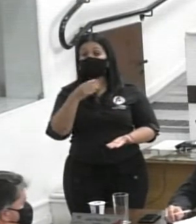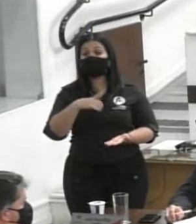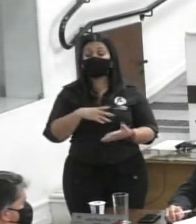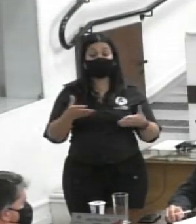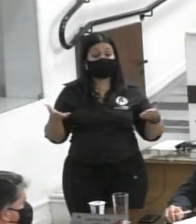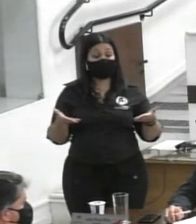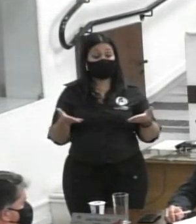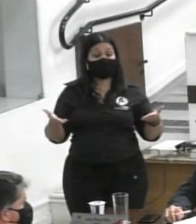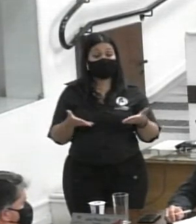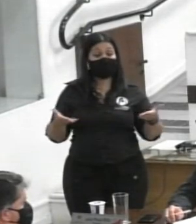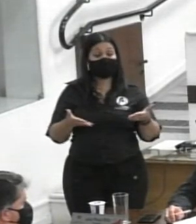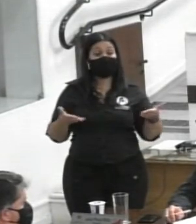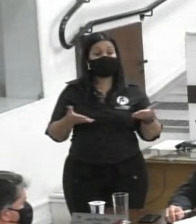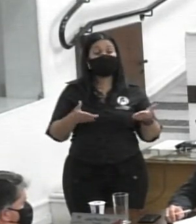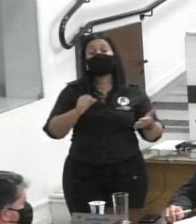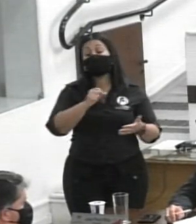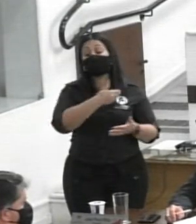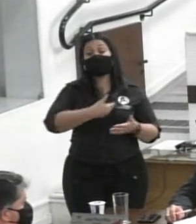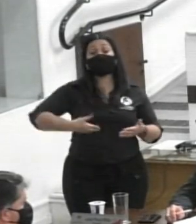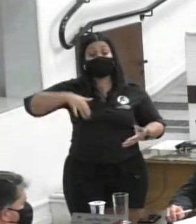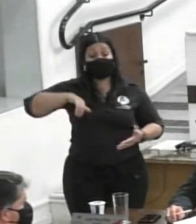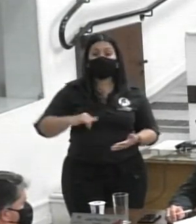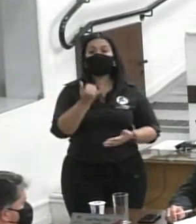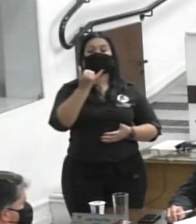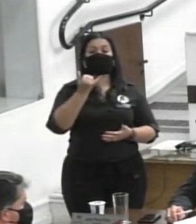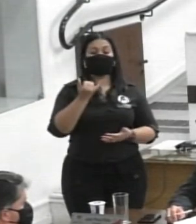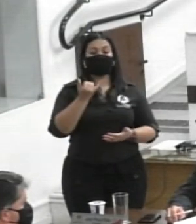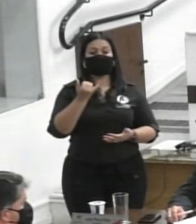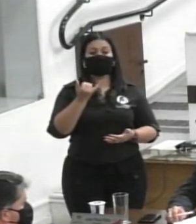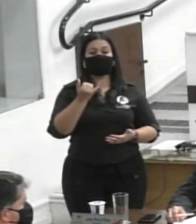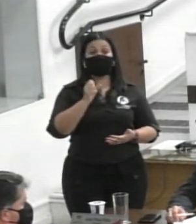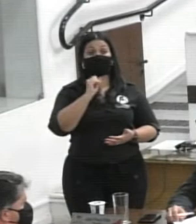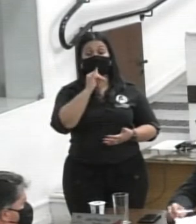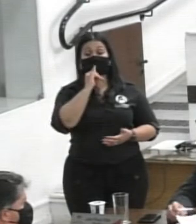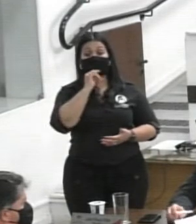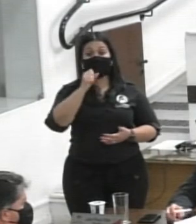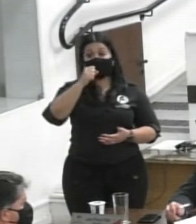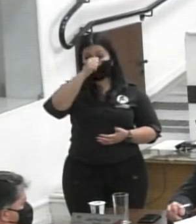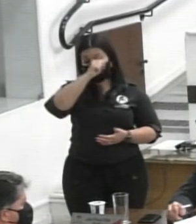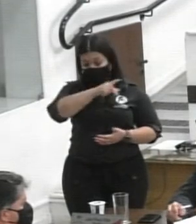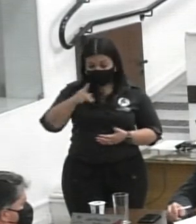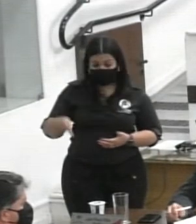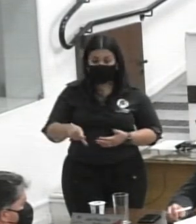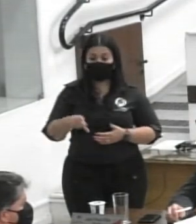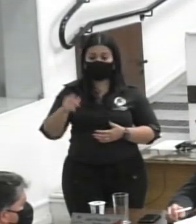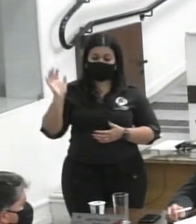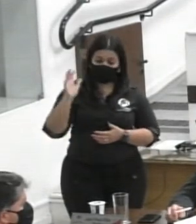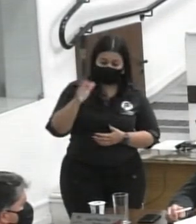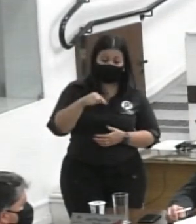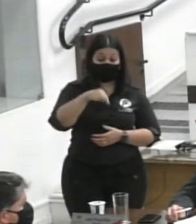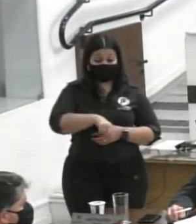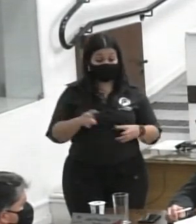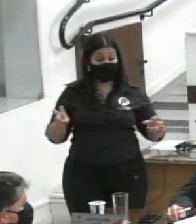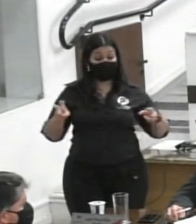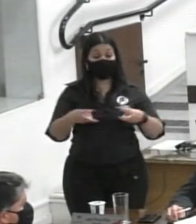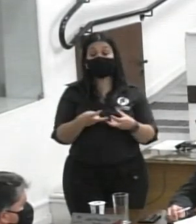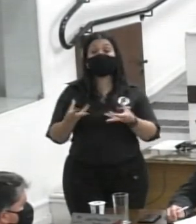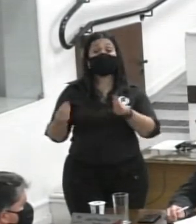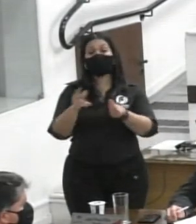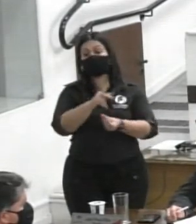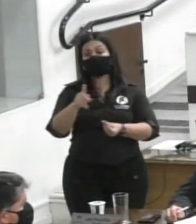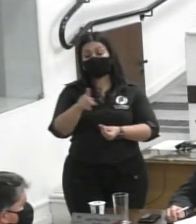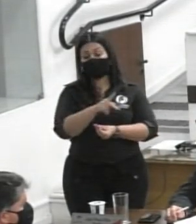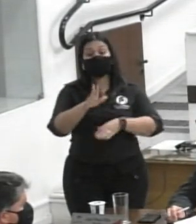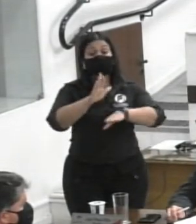atual governo se aproveitou muito dela. Não fosse a pressão dos professores, desta casa, muitos professores que foram